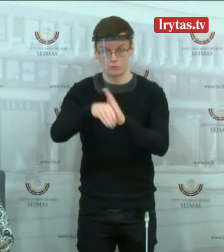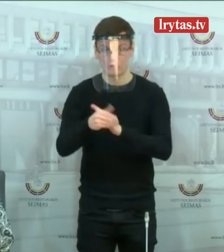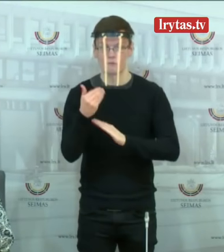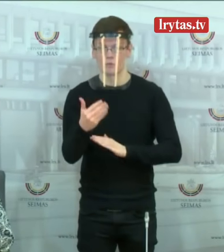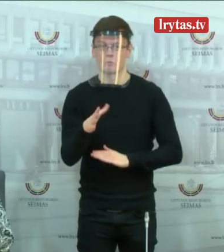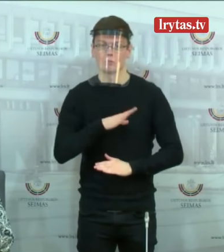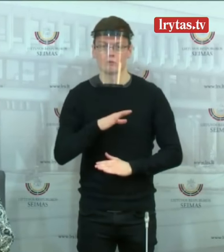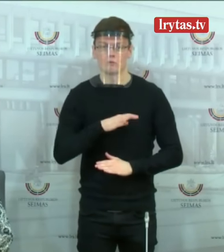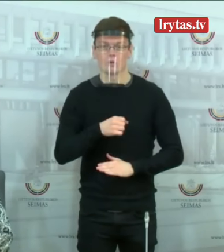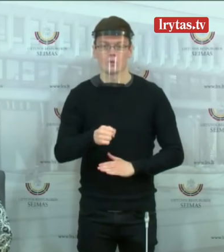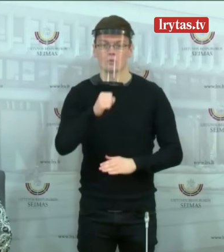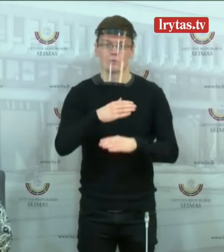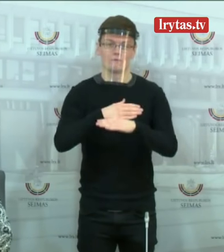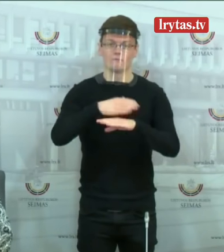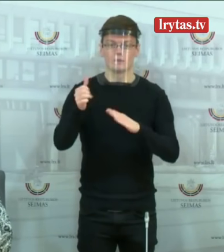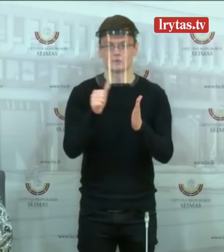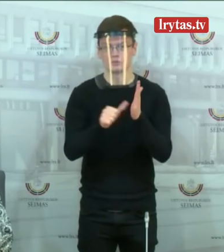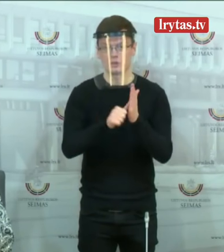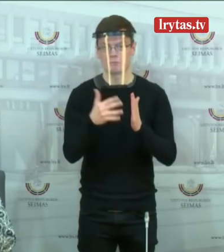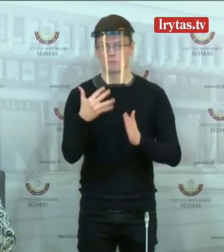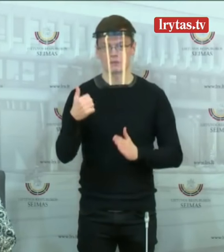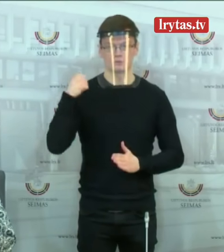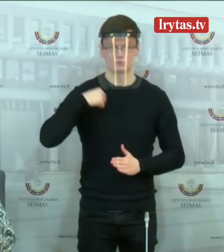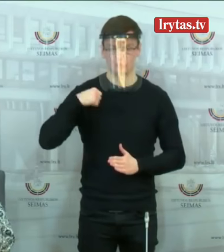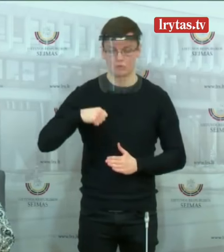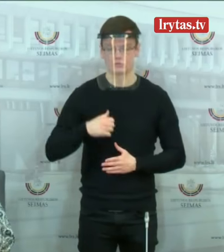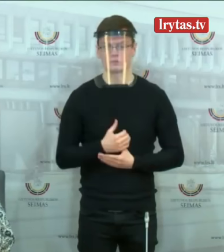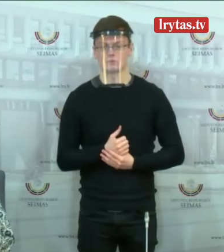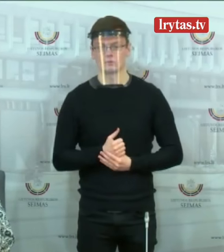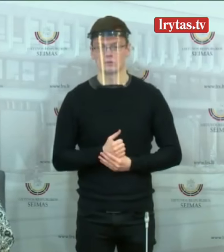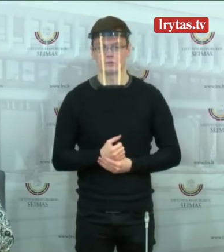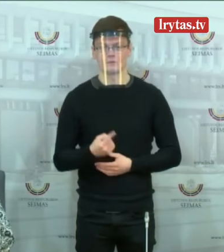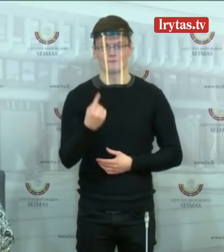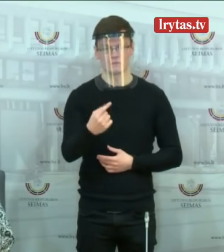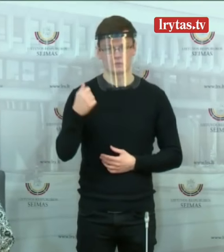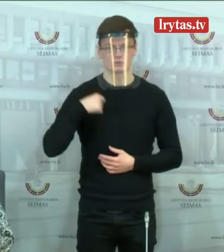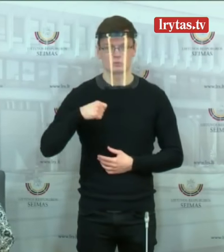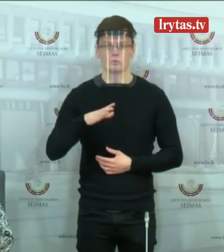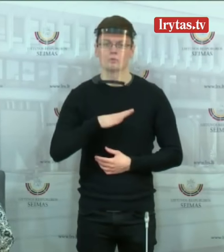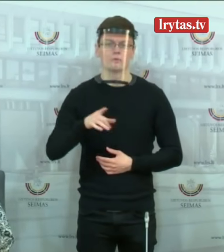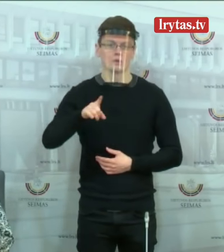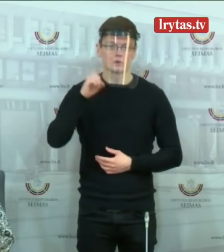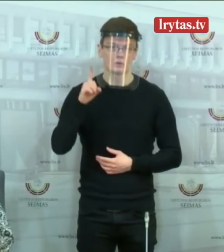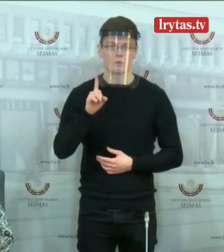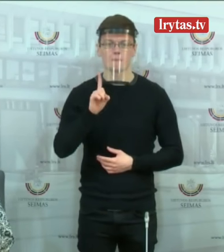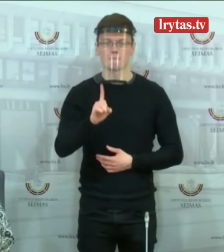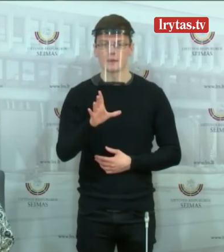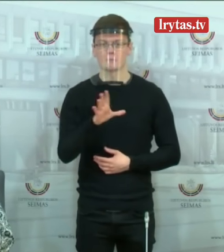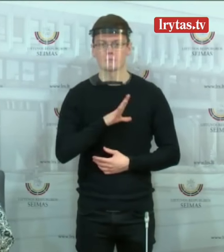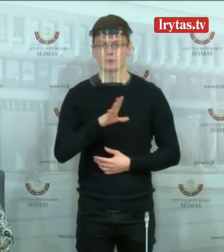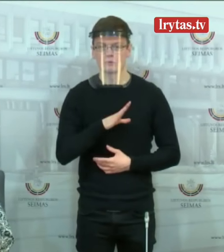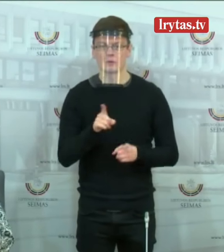negu 65 metų amžiaus. Vienas asmuo buvo jaunesnis, tačiau turėjo